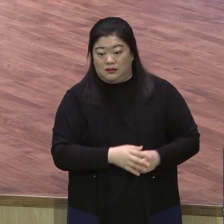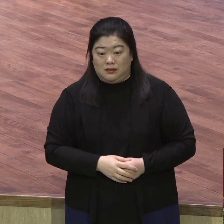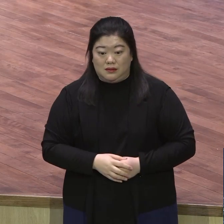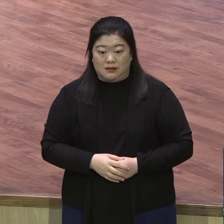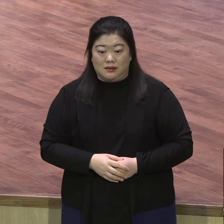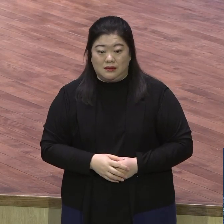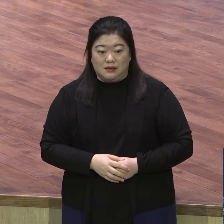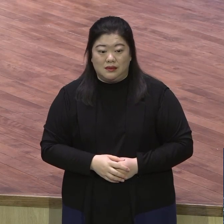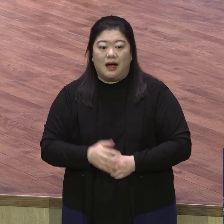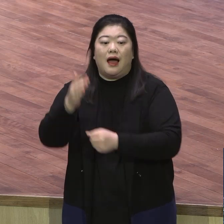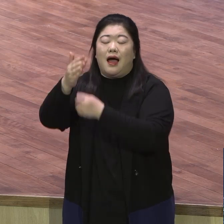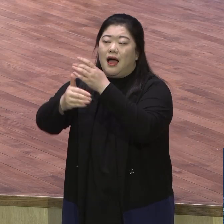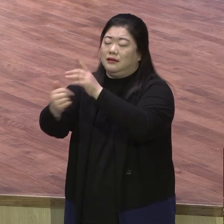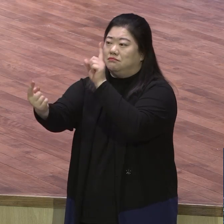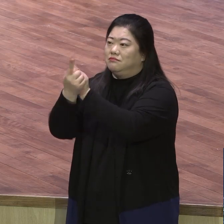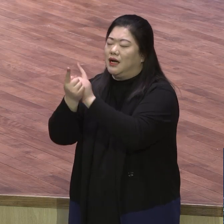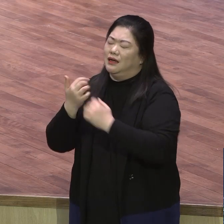인하여